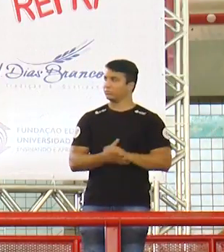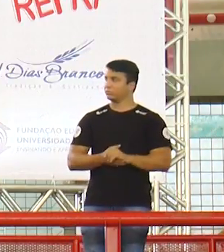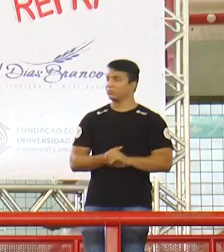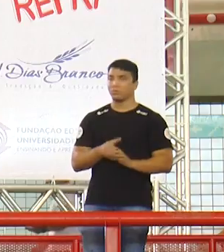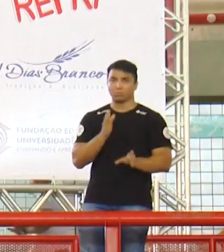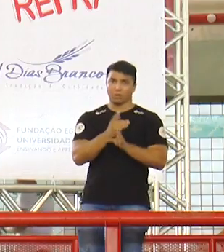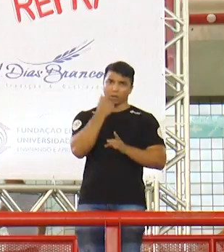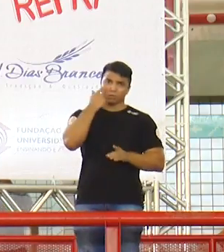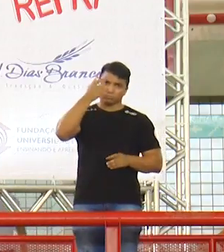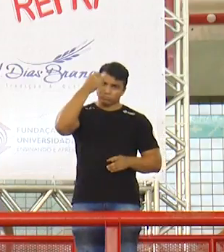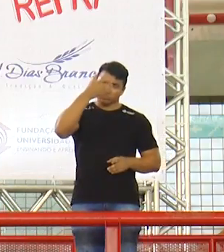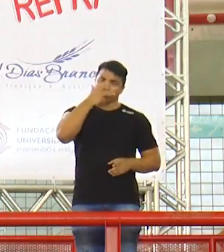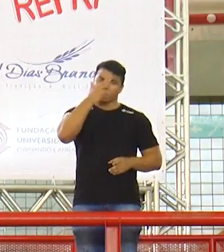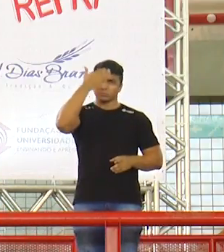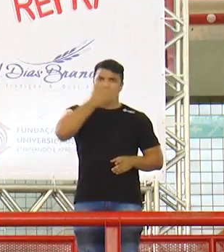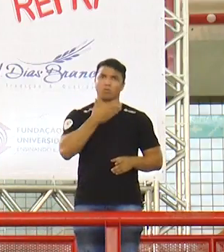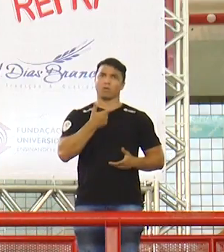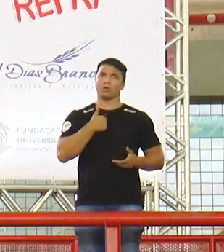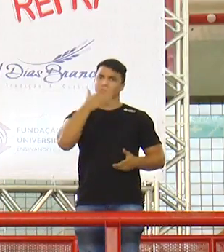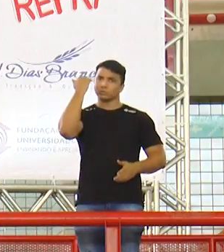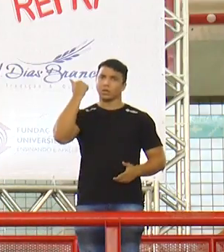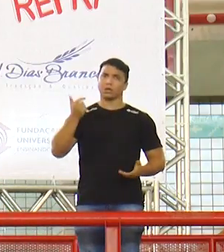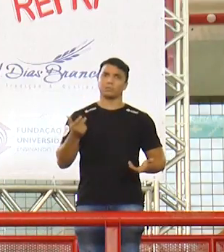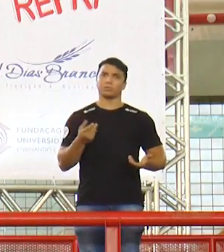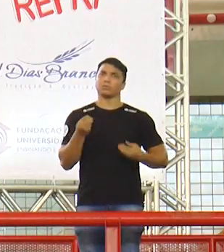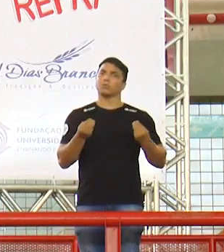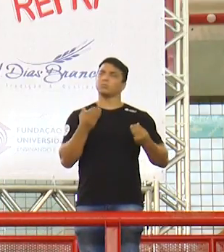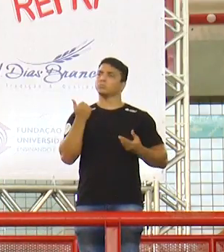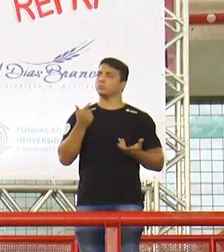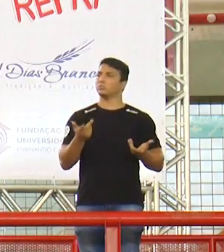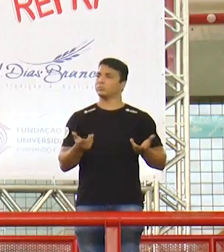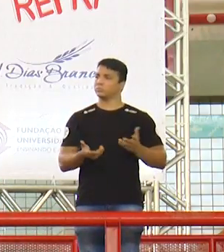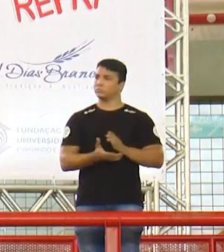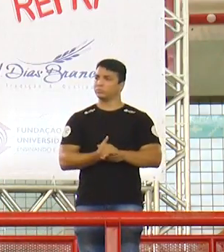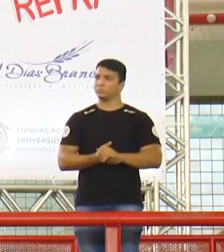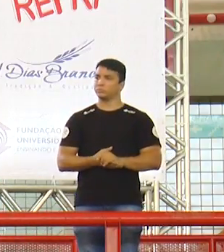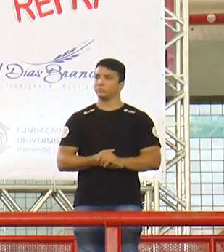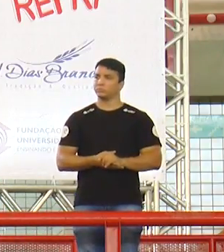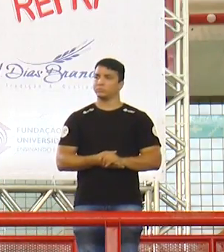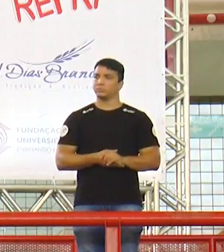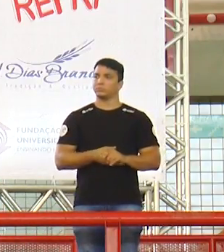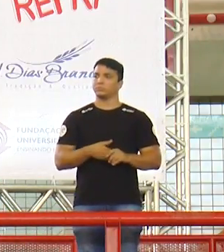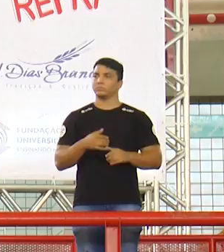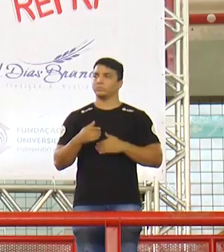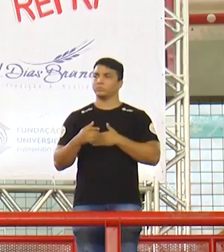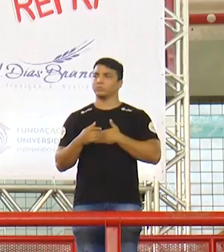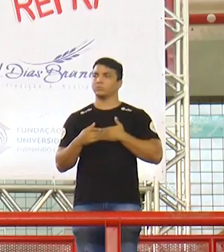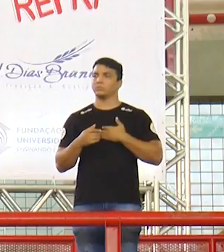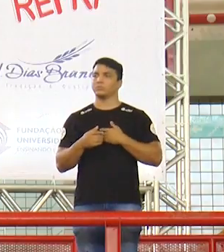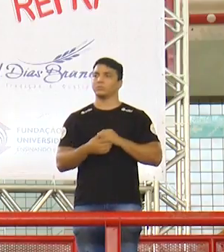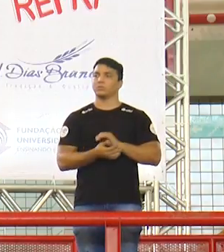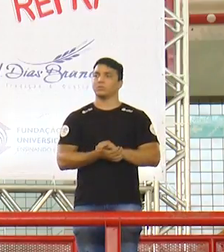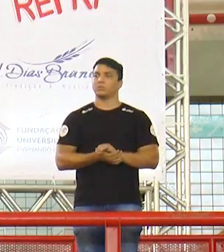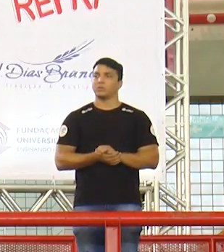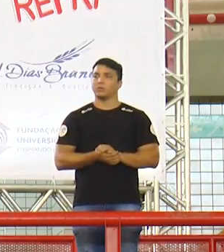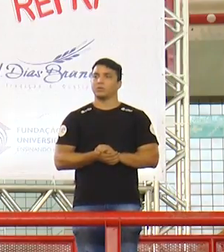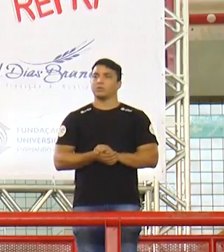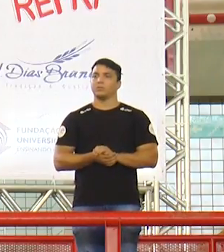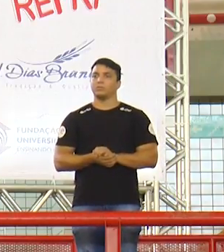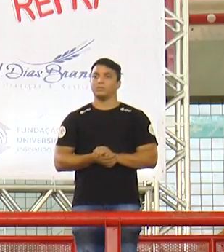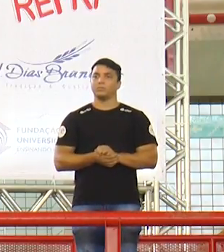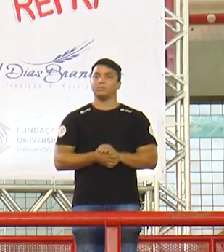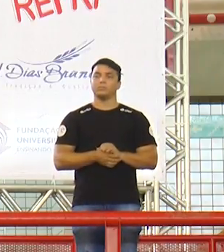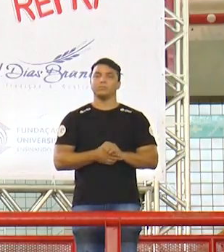Sabe que é para mostrar que você sabe, pô. Por mais que não saiba. É tipo tem, mas está faltando. Mas vamos